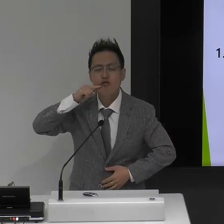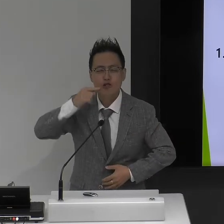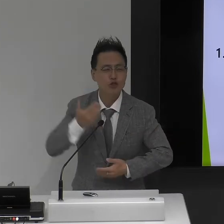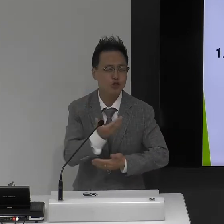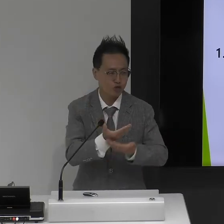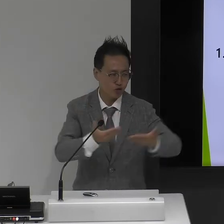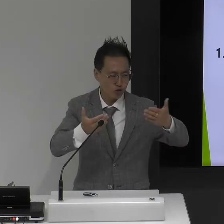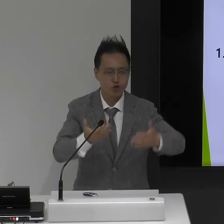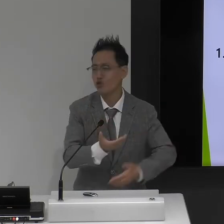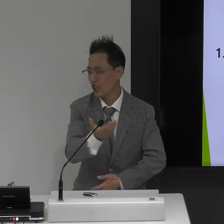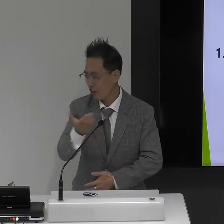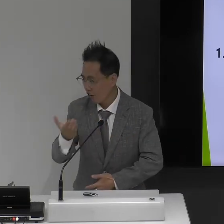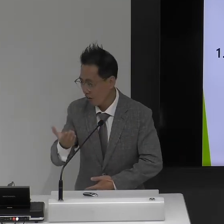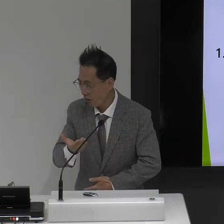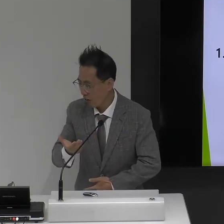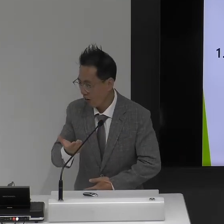붉은 죽이에요.